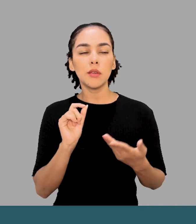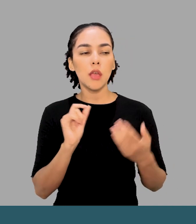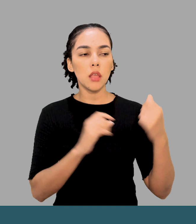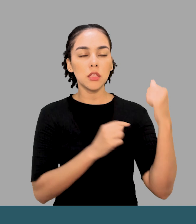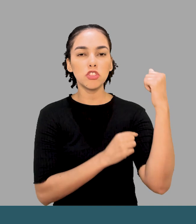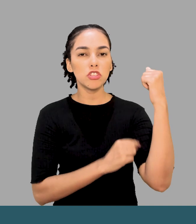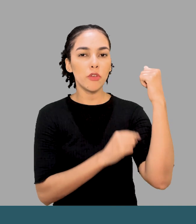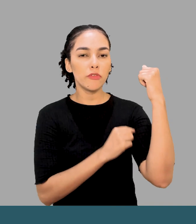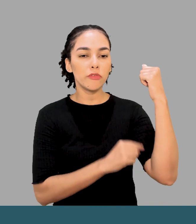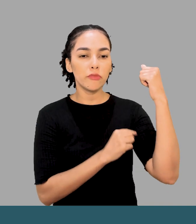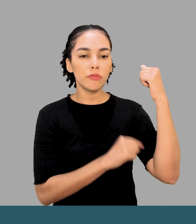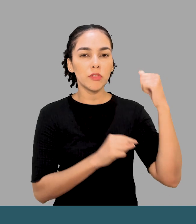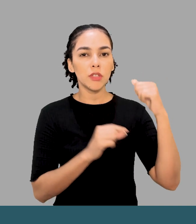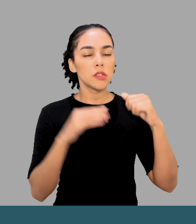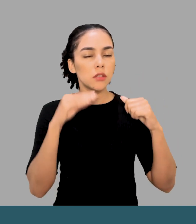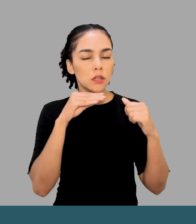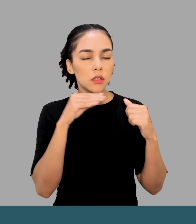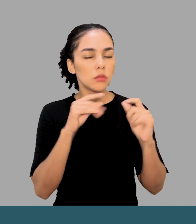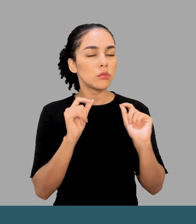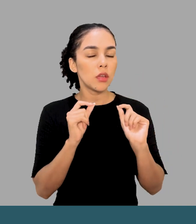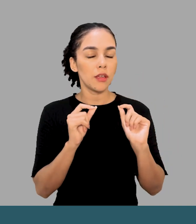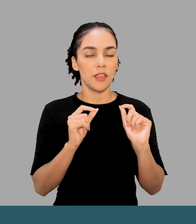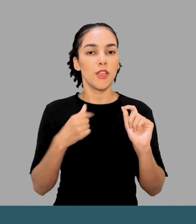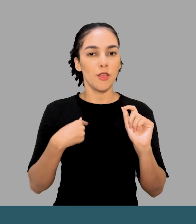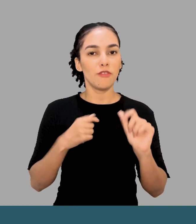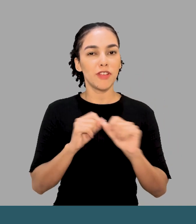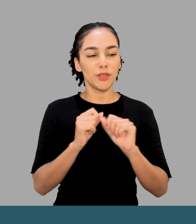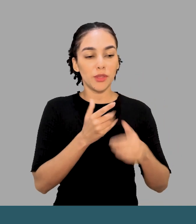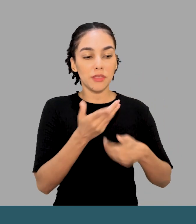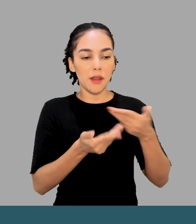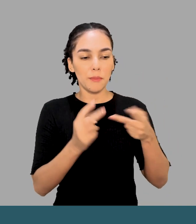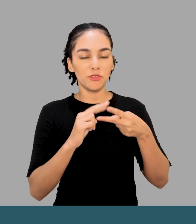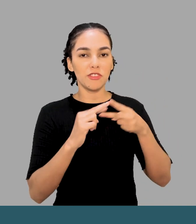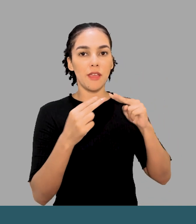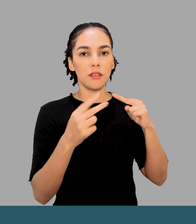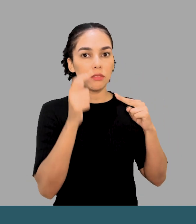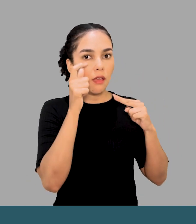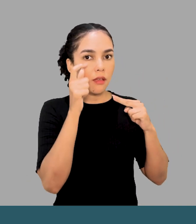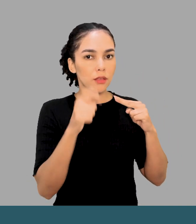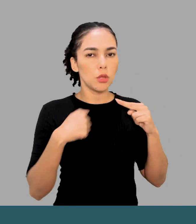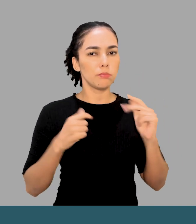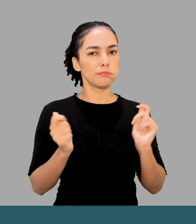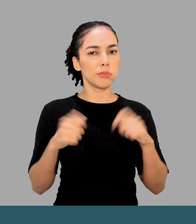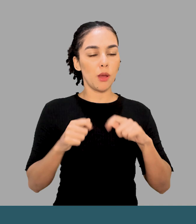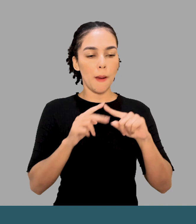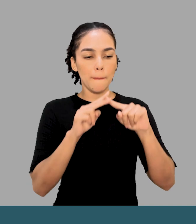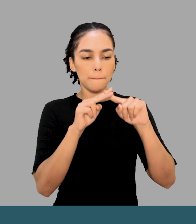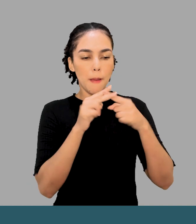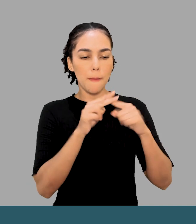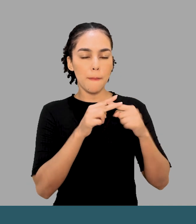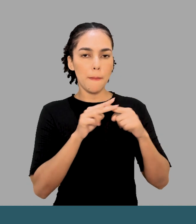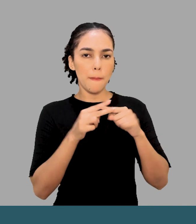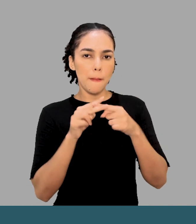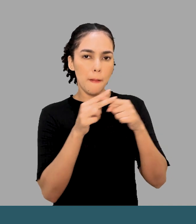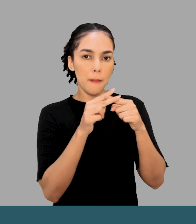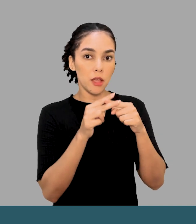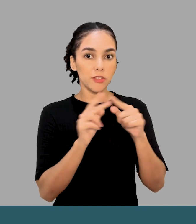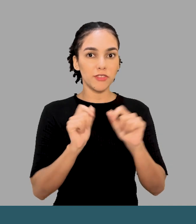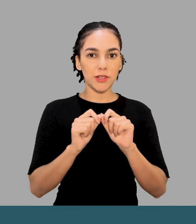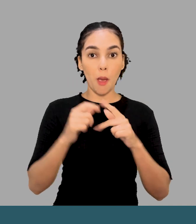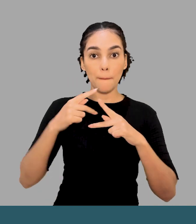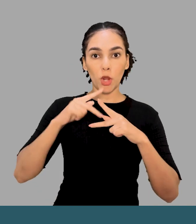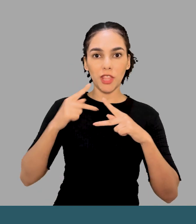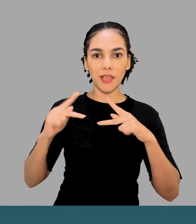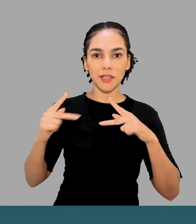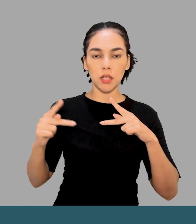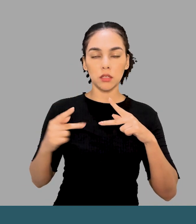fazendo terapia genética. E é interessante. E através da terapia genética, eu consigo arrumar. E eu consigo fazer uma proteína agora que